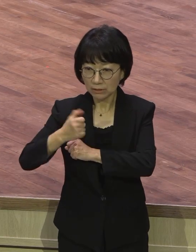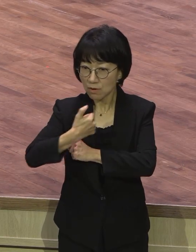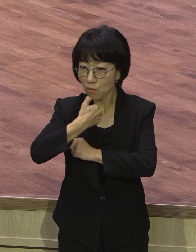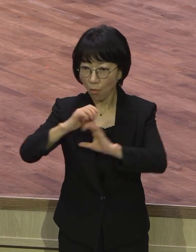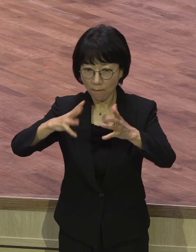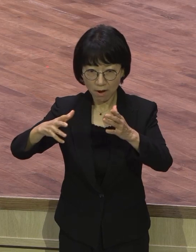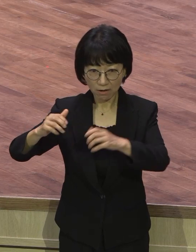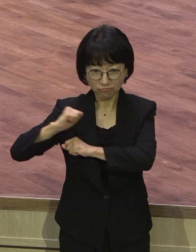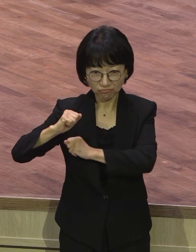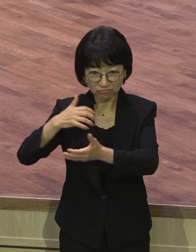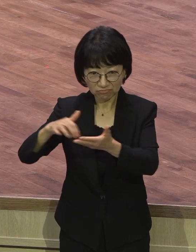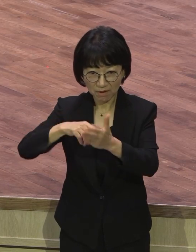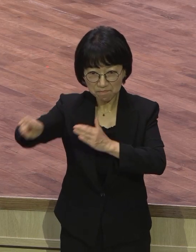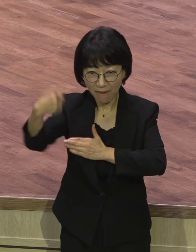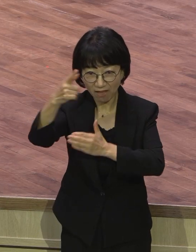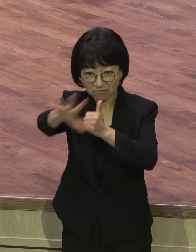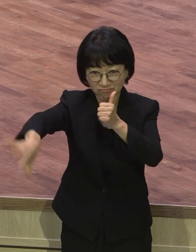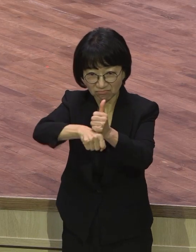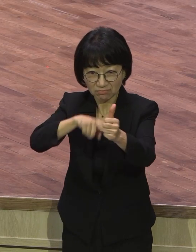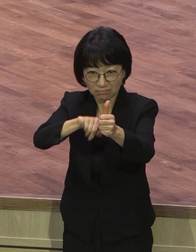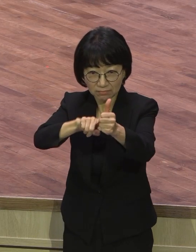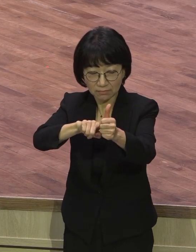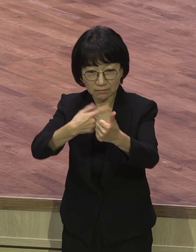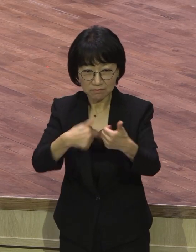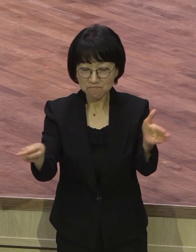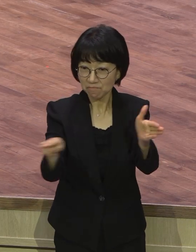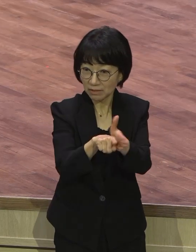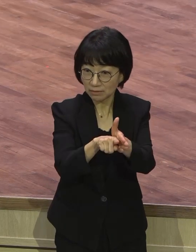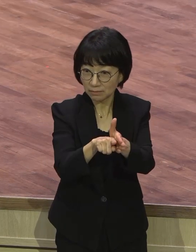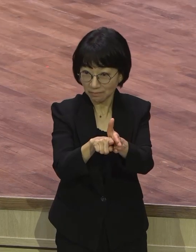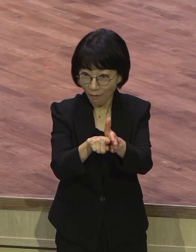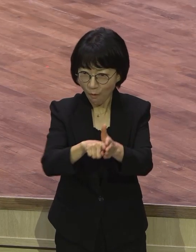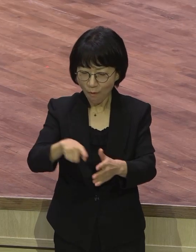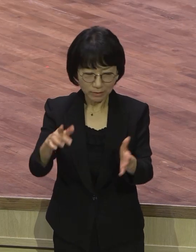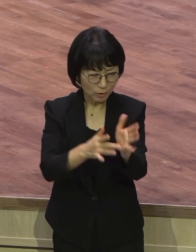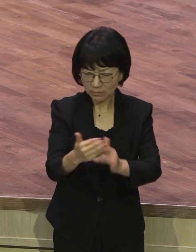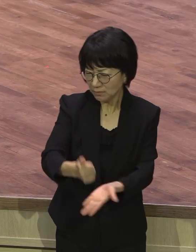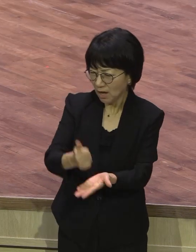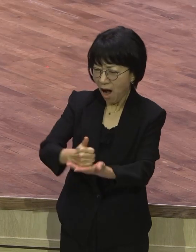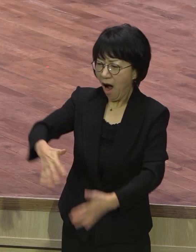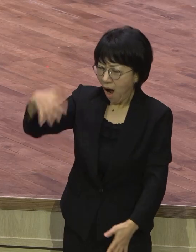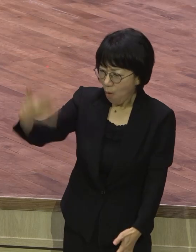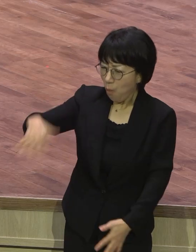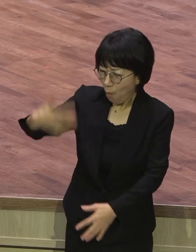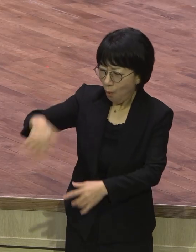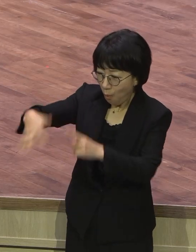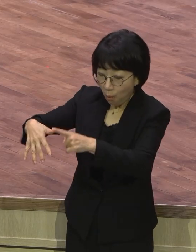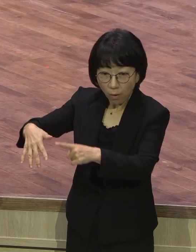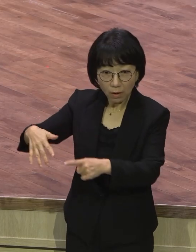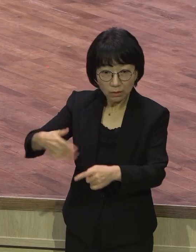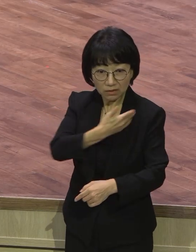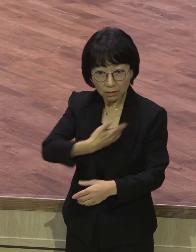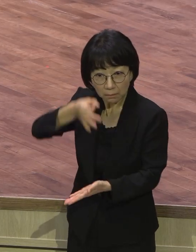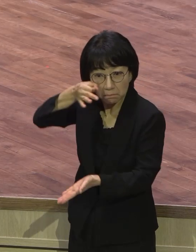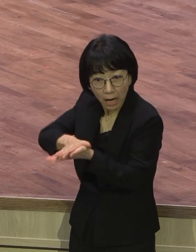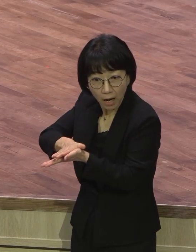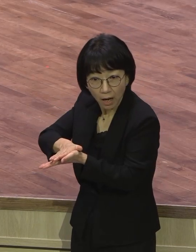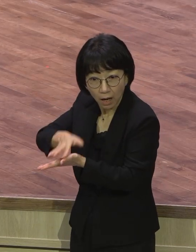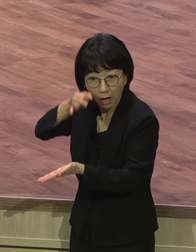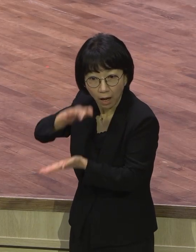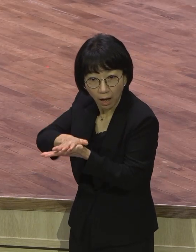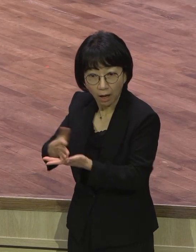현장을 체험한 제자들이에요. 놀라운 체험을 한 제자들입니다. 그런데 이들은 믿음의 전진은 한